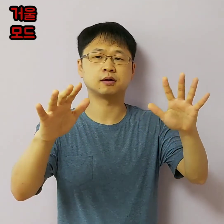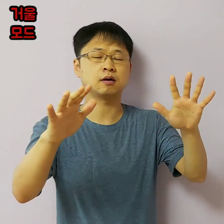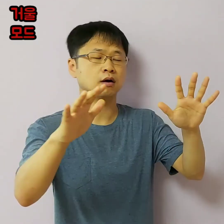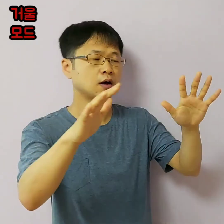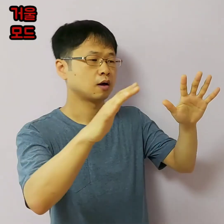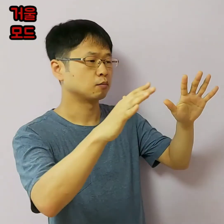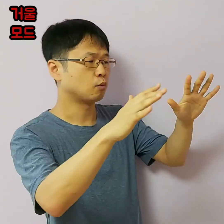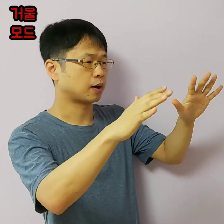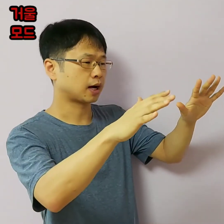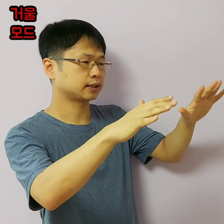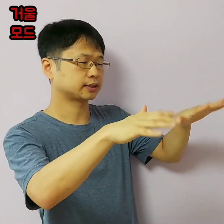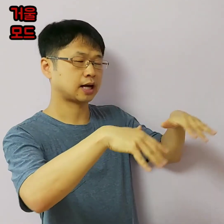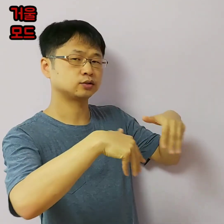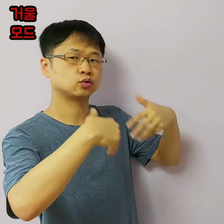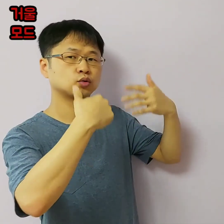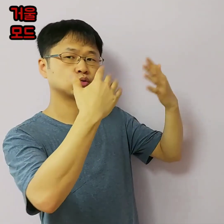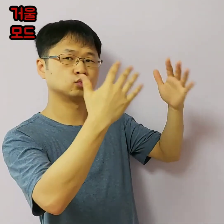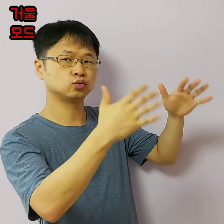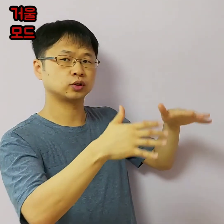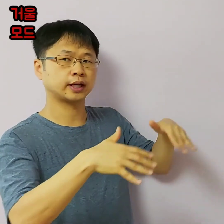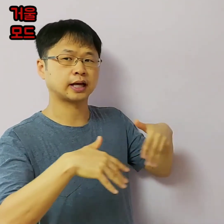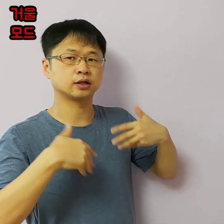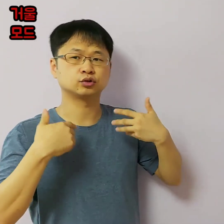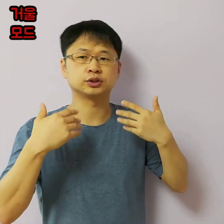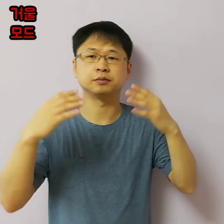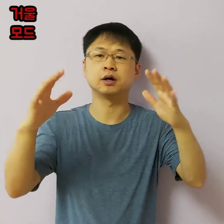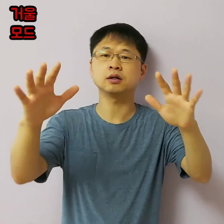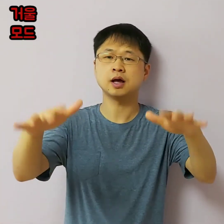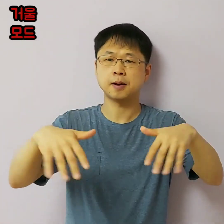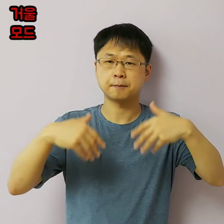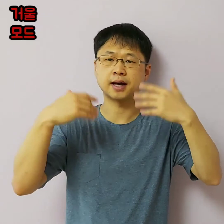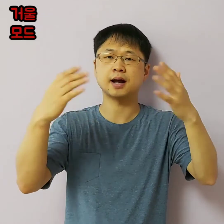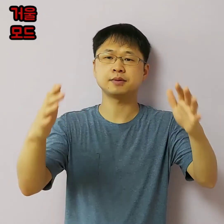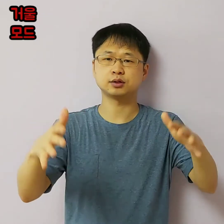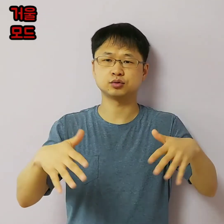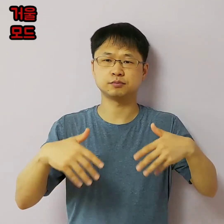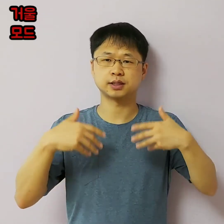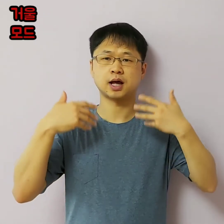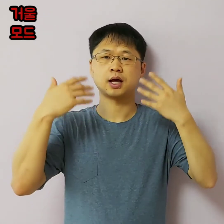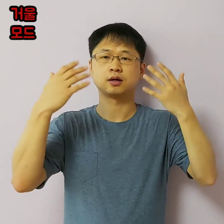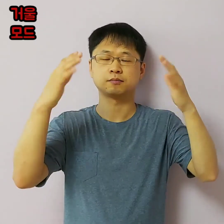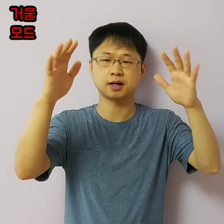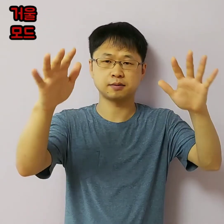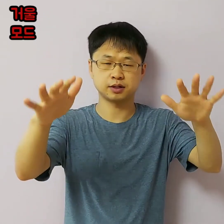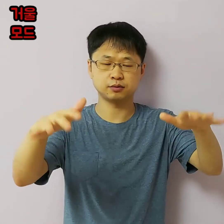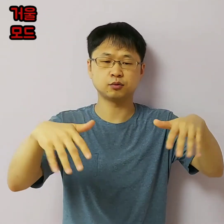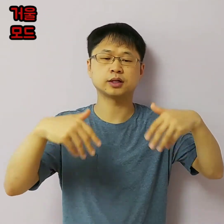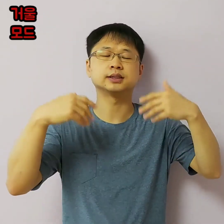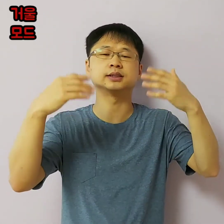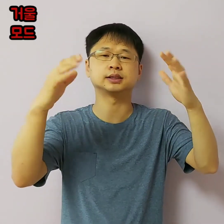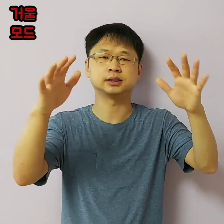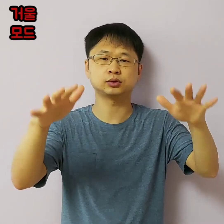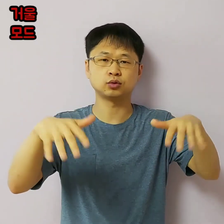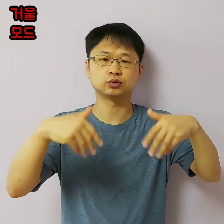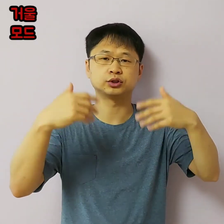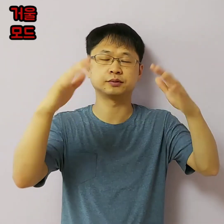펴서 몸 바깥에서 안쪽으로 둥글게 당겨주시면 바람이란 수어입니다. 바람이 휘몰아치듯이 돌려주시면